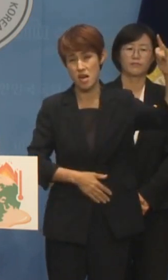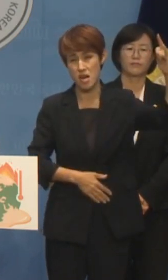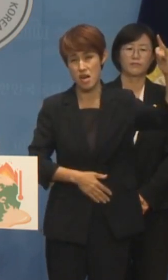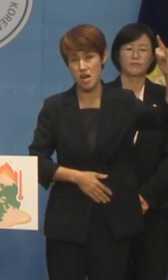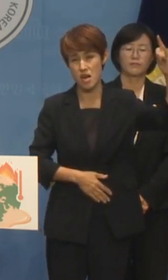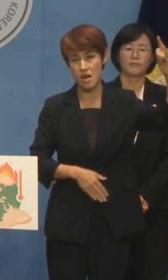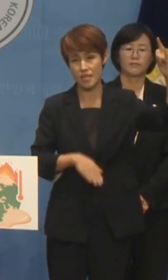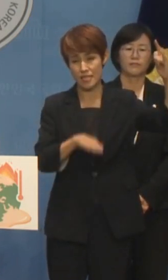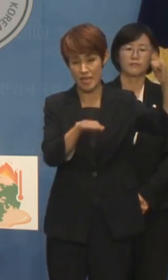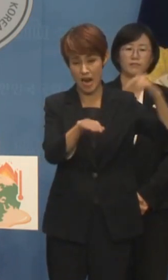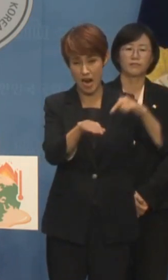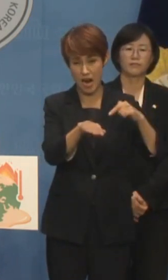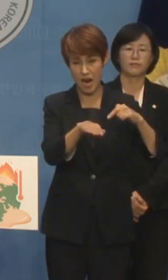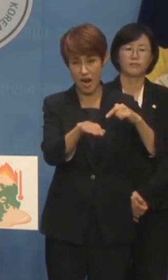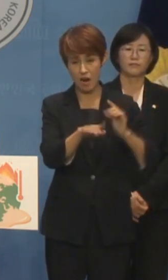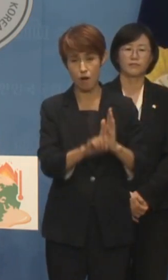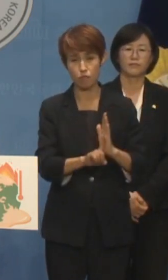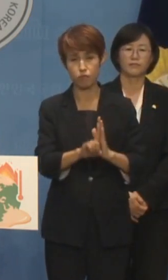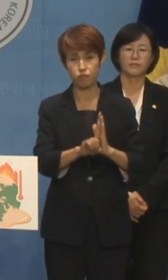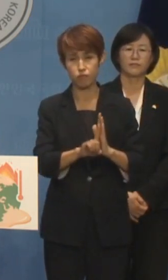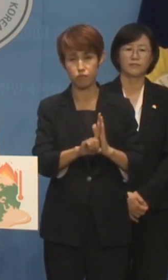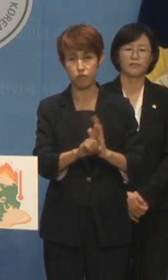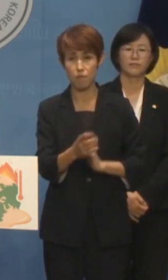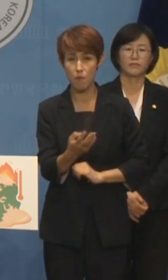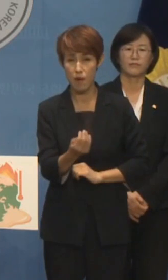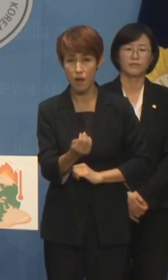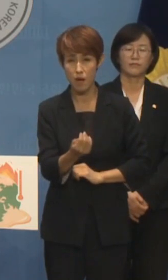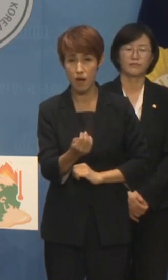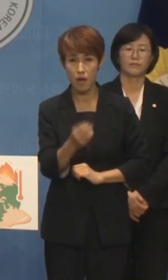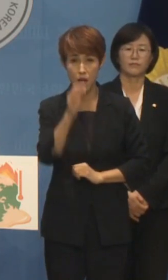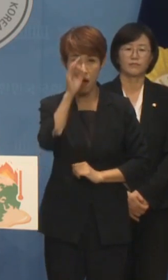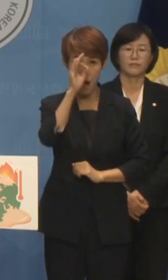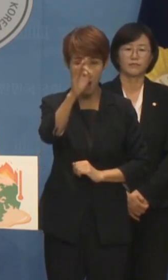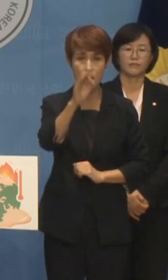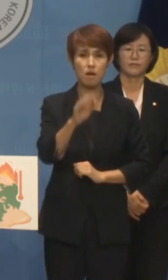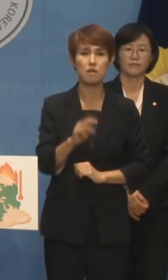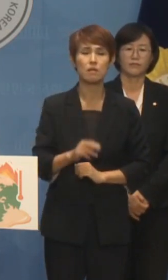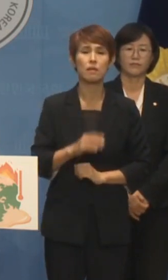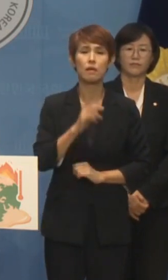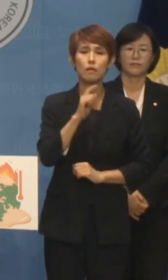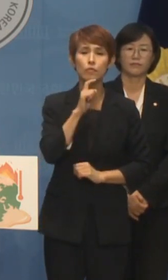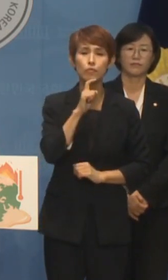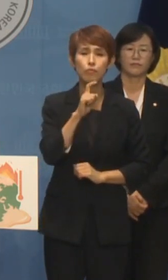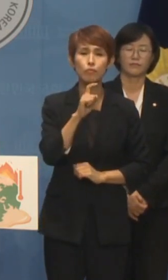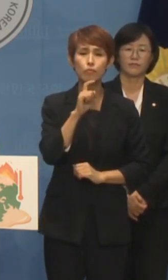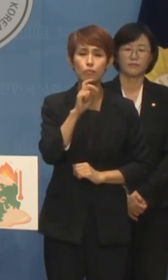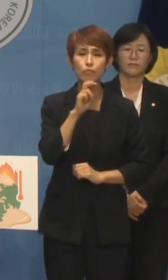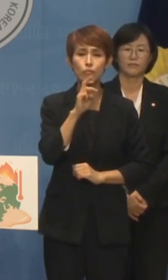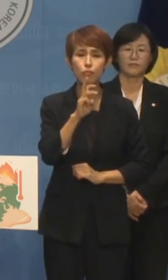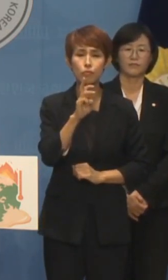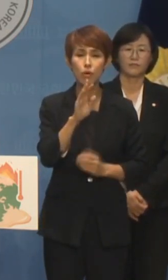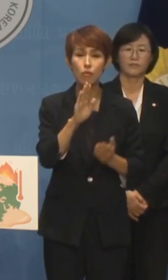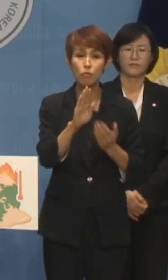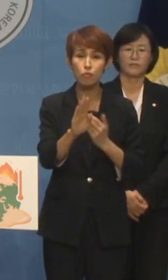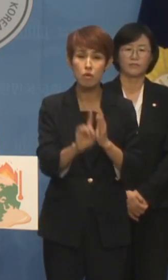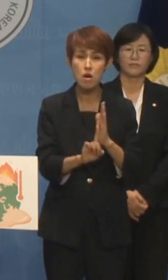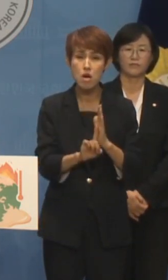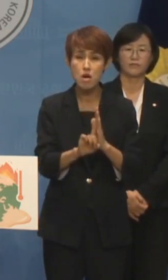실내 온도는 몇 도까지 올라가는지 확인한 결과 30분이 지나면 차량의 실내